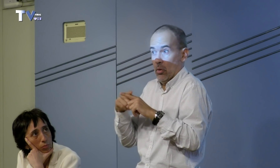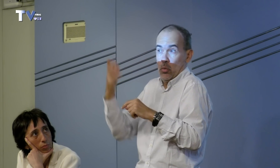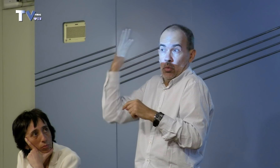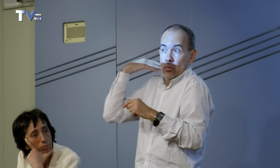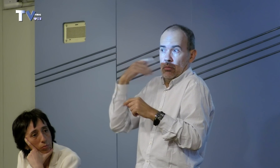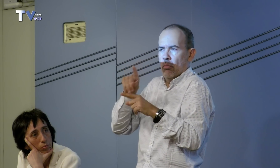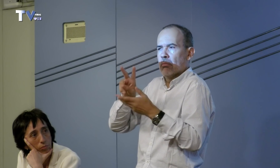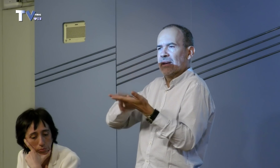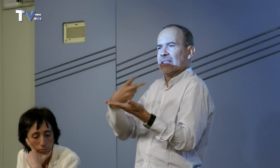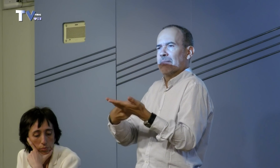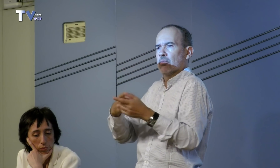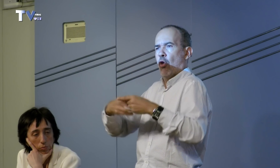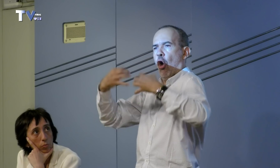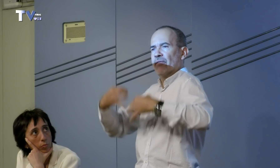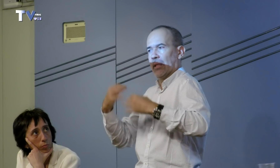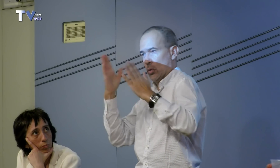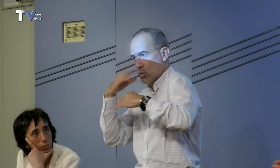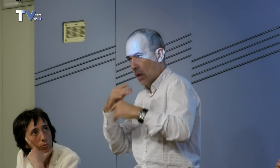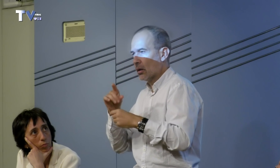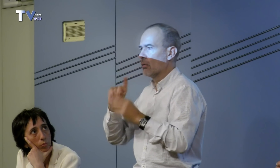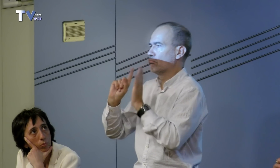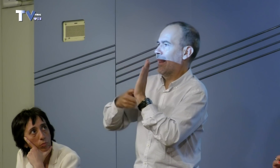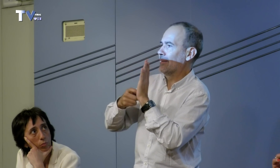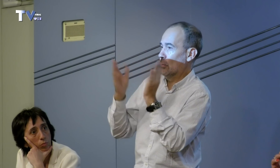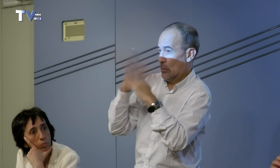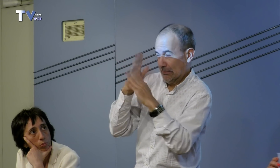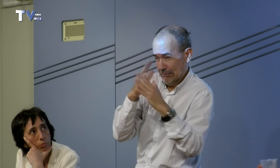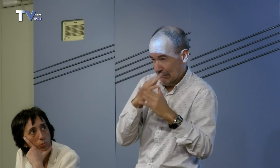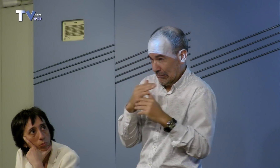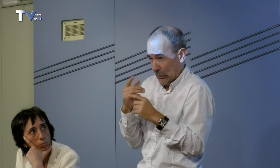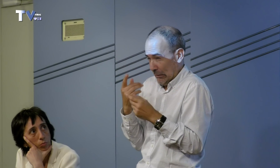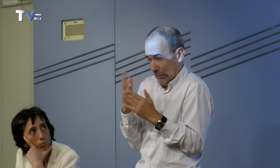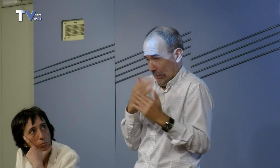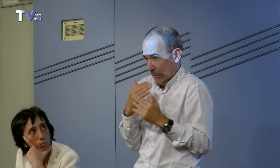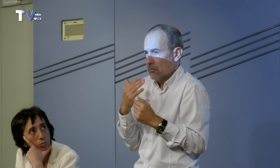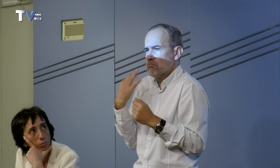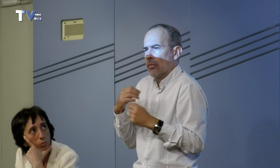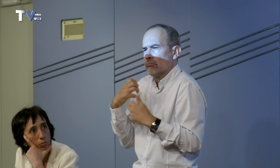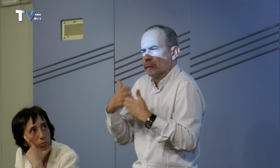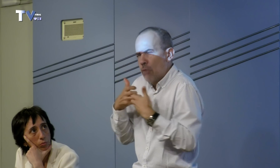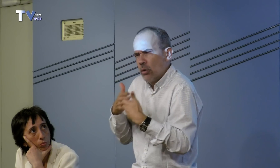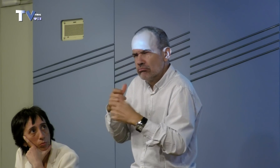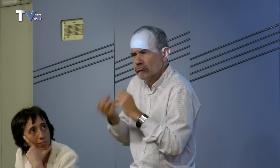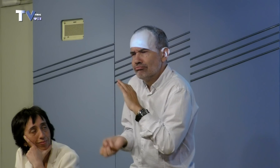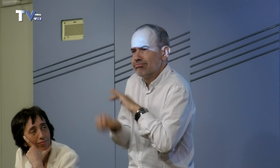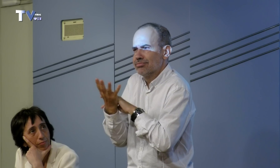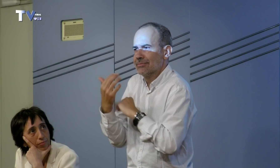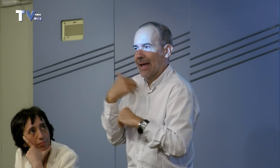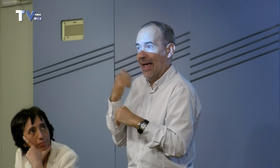anat trobant aquí com a col·lectiu de persones sordes aquí a Catalunya. Abans no tenia pràcticament de cap llei lingüística, de